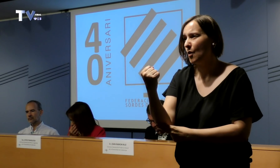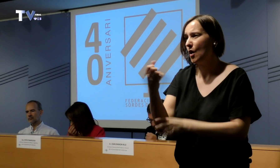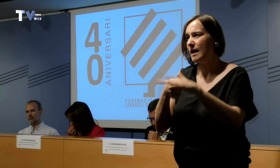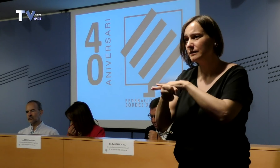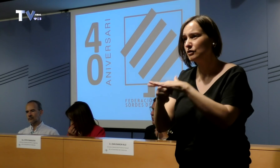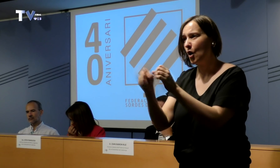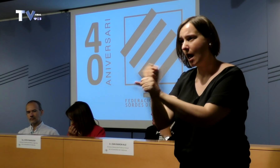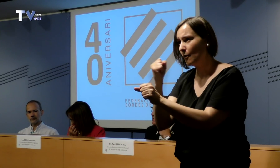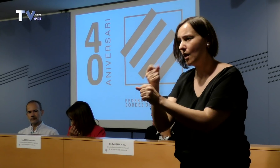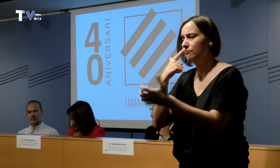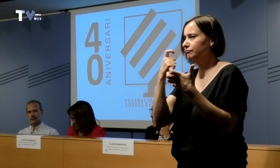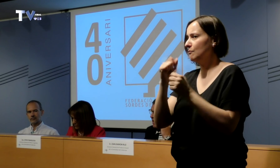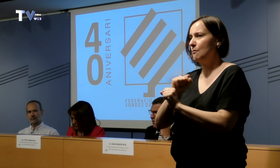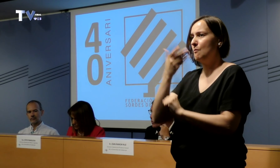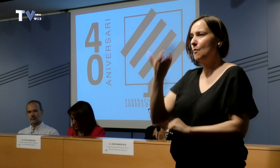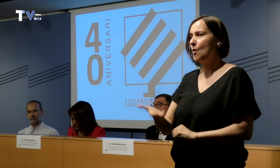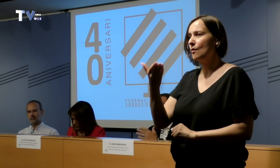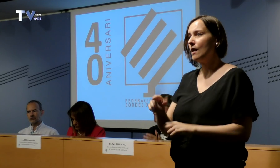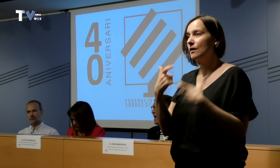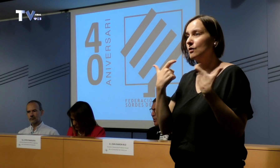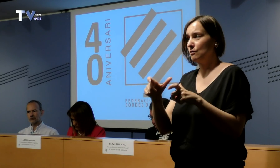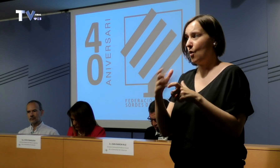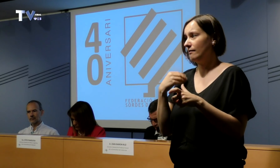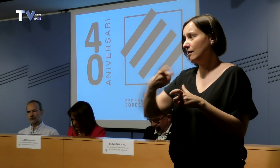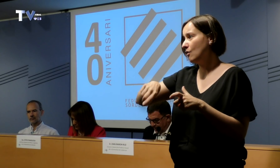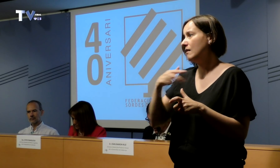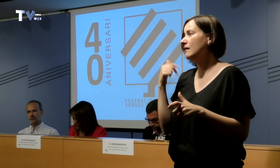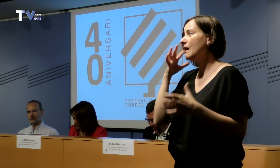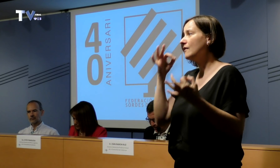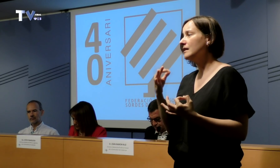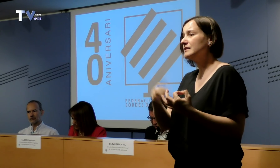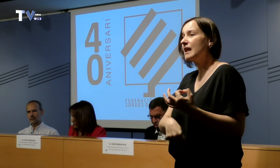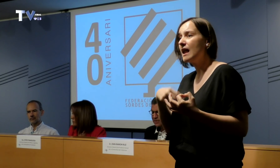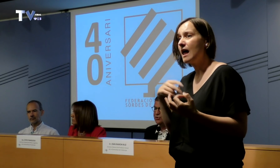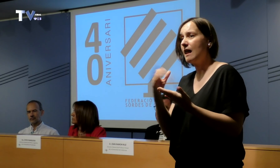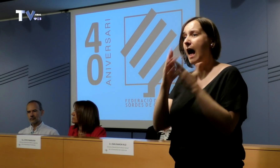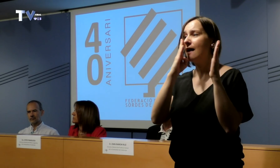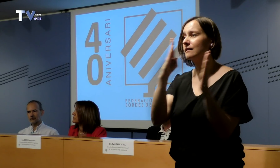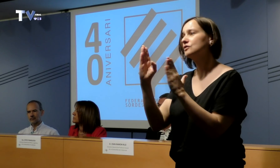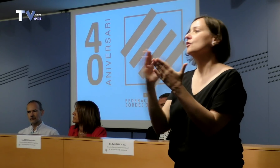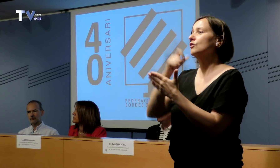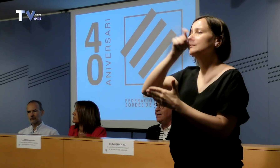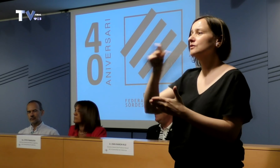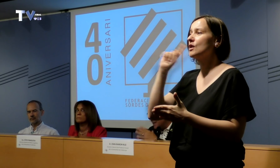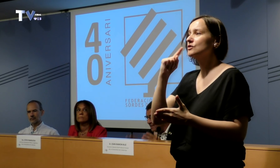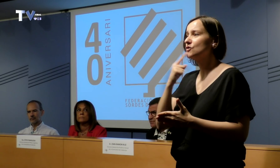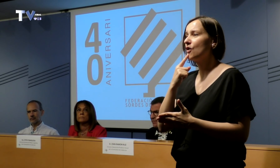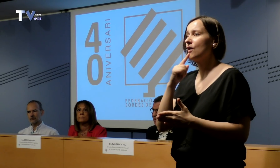laboral, importantíssim en aquest col·lectiu, i en general de l'atenció a persones sordes i a les seves famílies